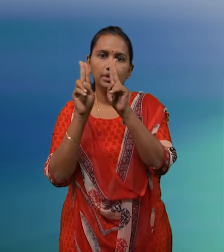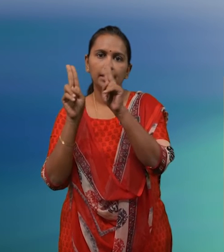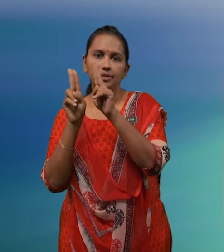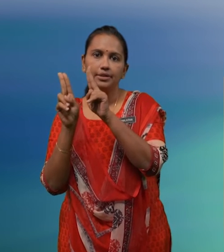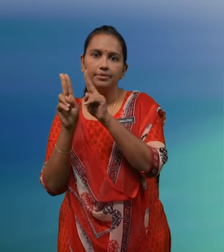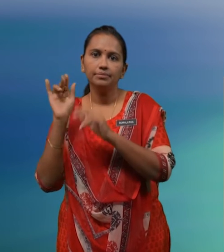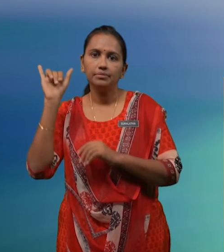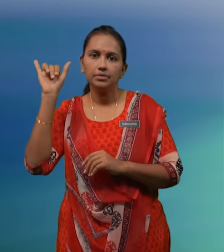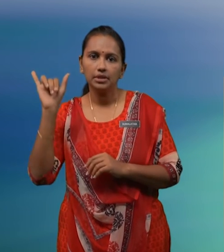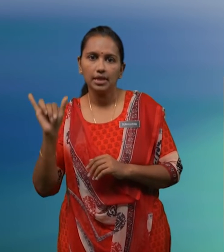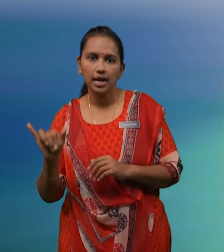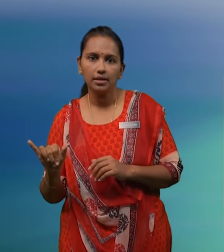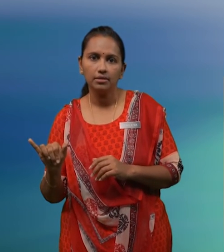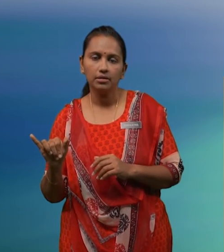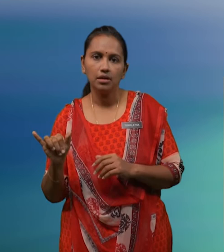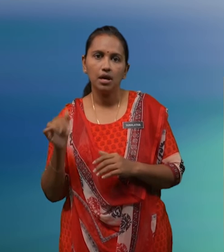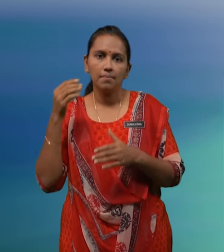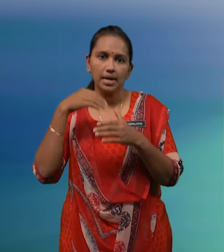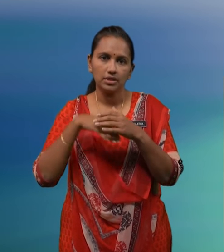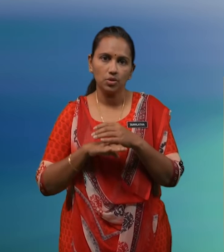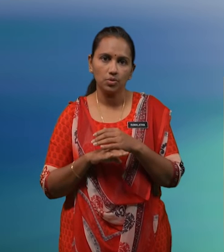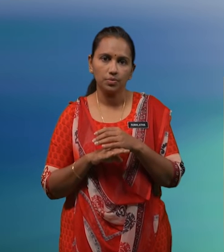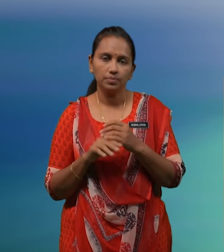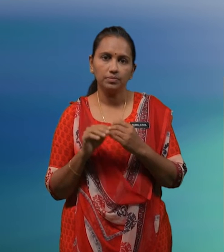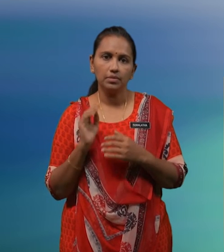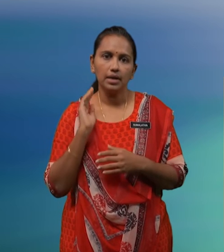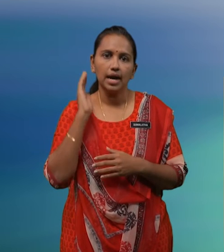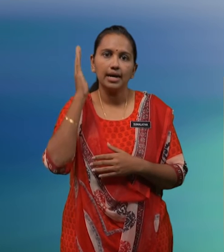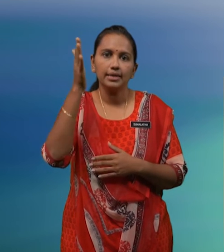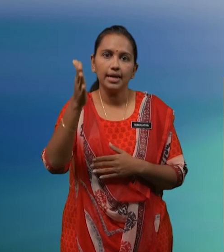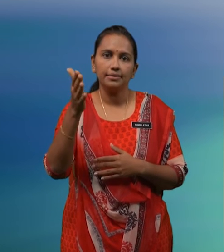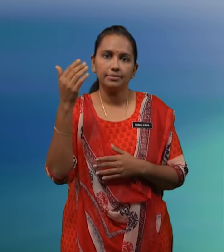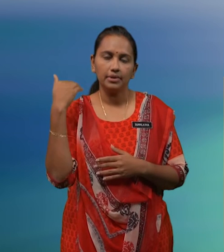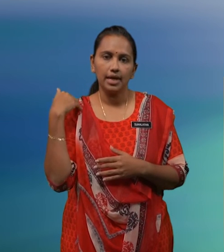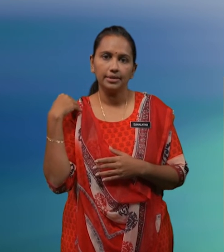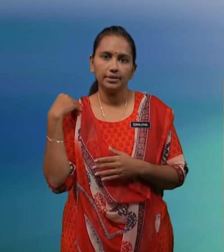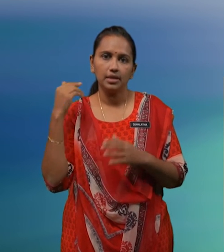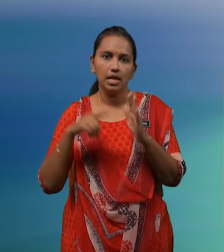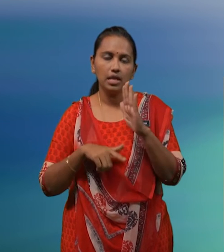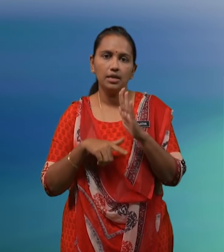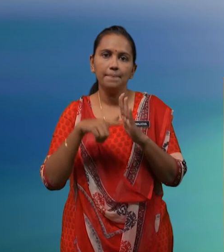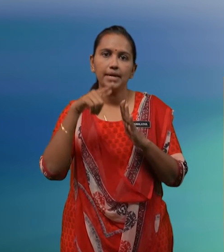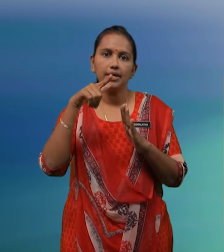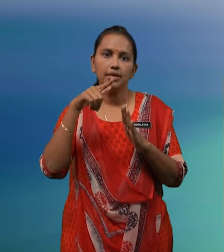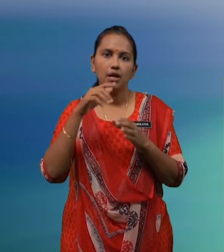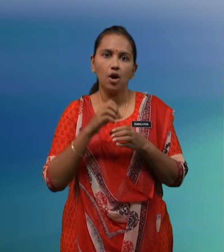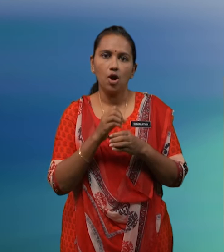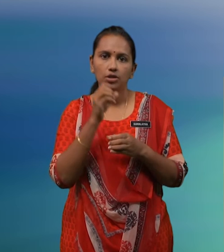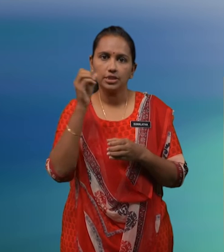udara yang masuk akan ada lebih